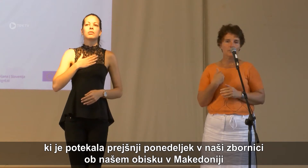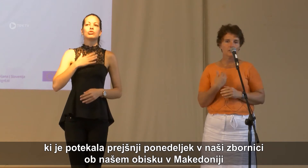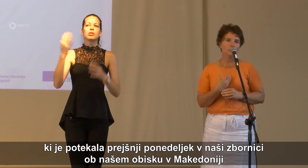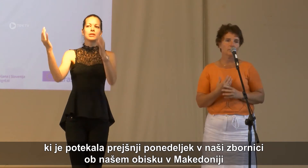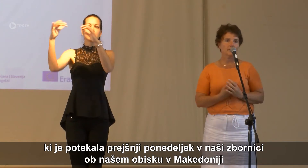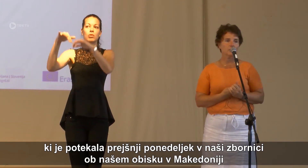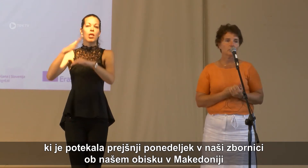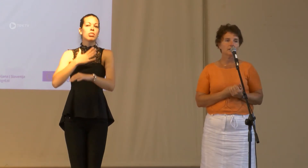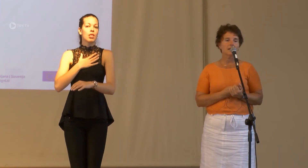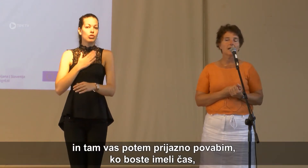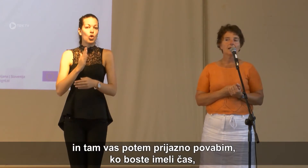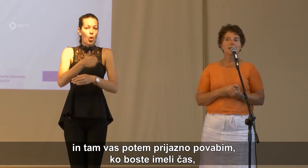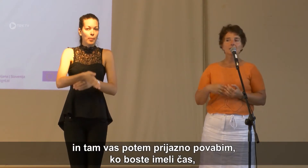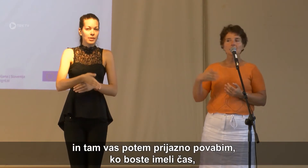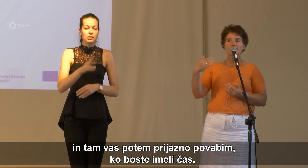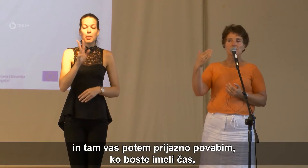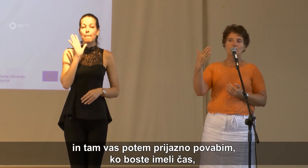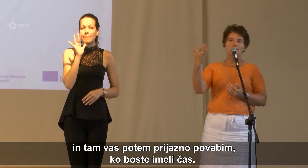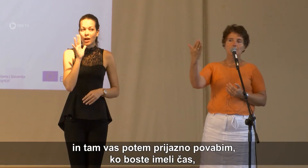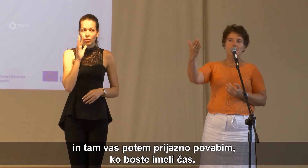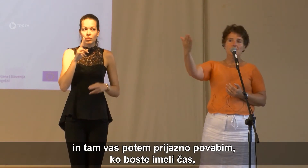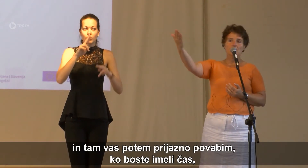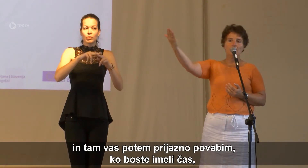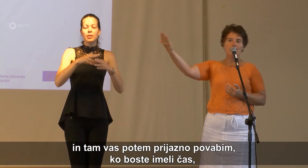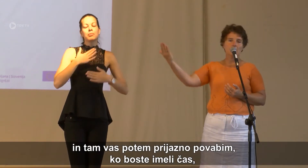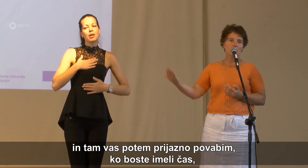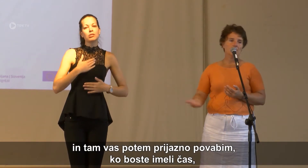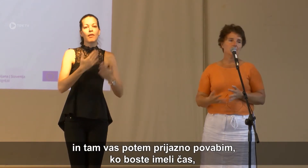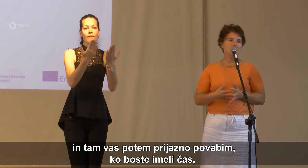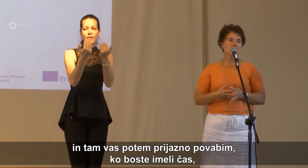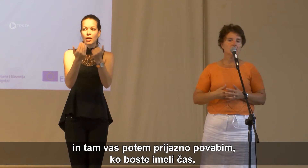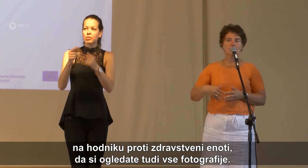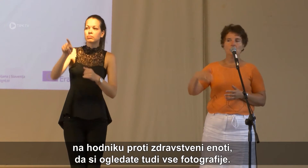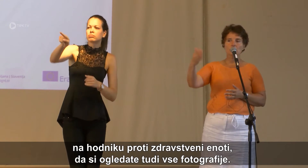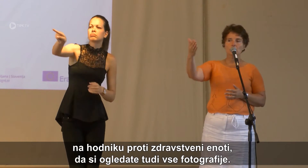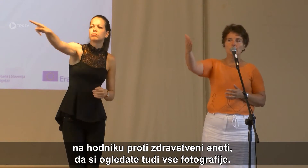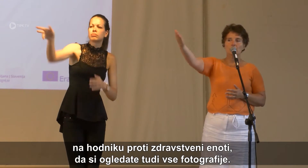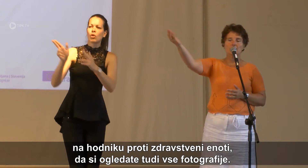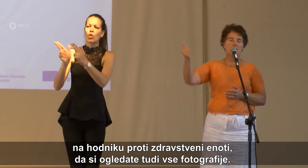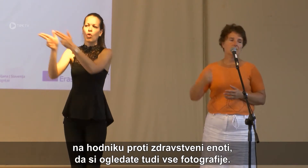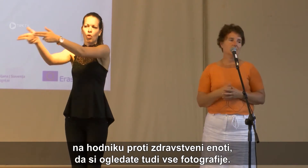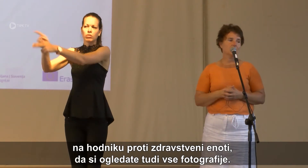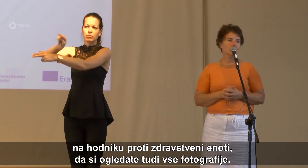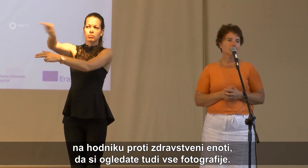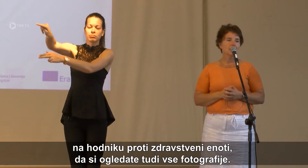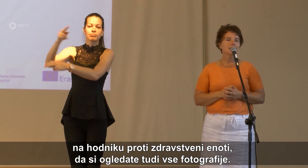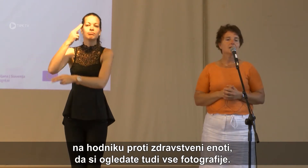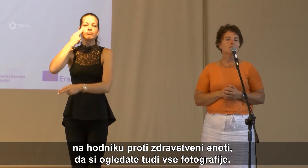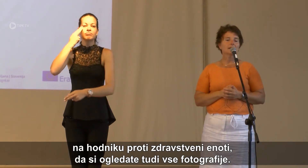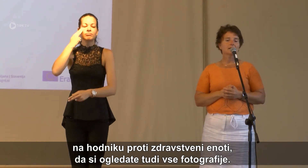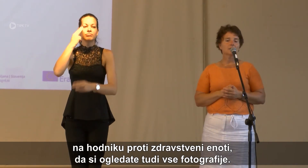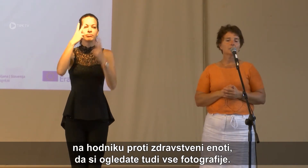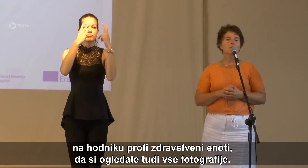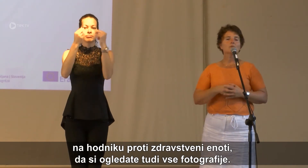našem obisku v Makedoniji in tamle vas potem prijazno povabim, ko boste imeli čas v hodniku proti zdravstveni enoti, da